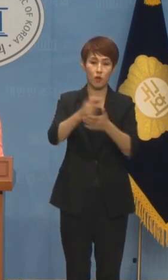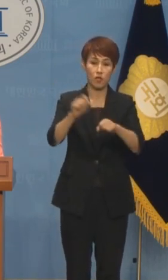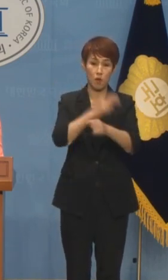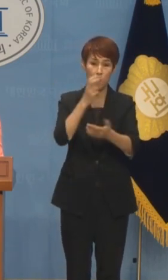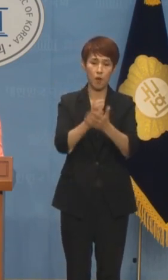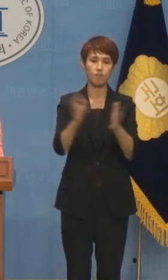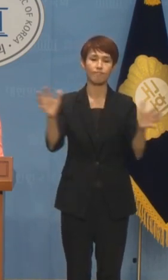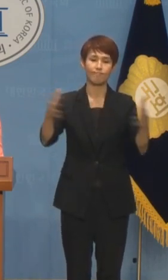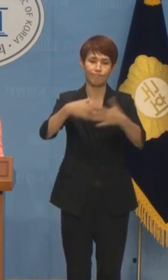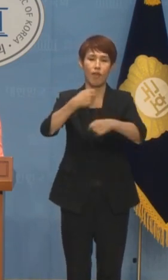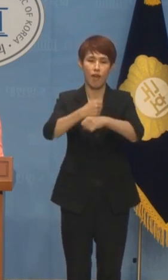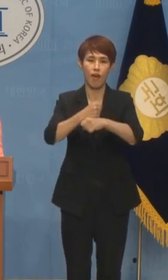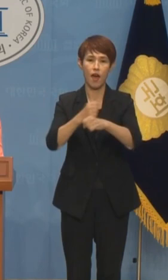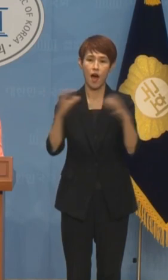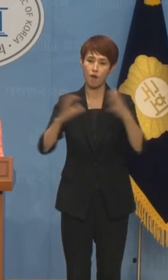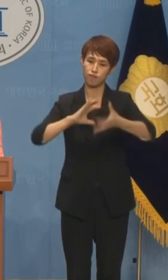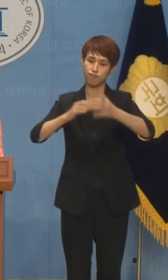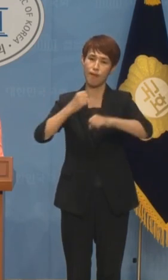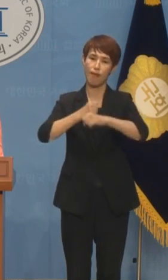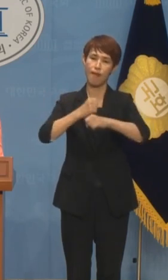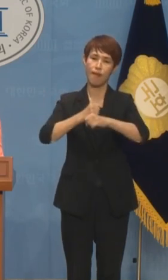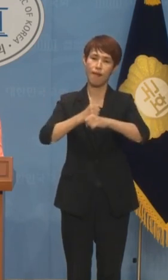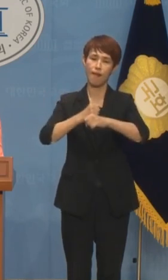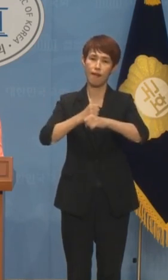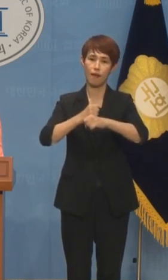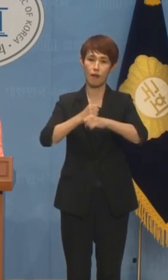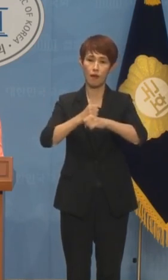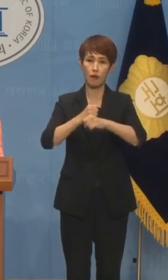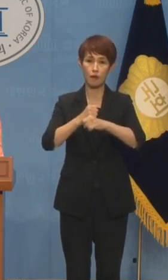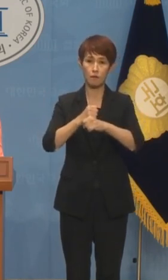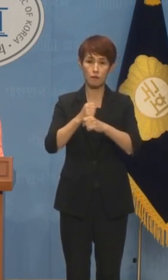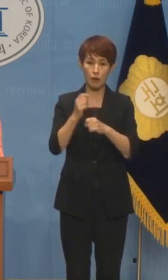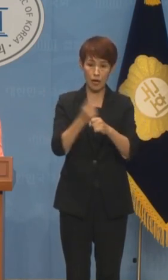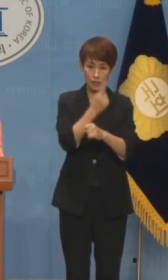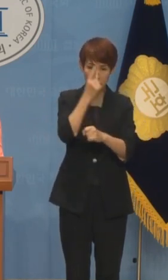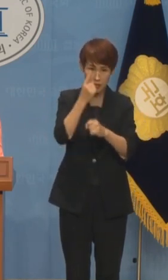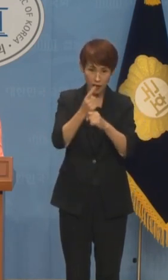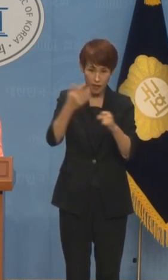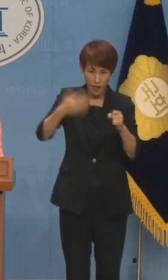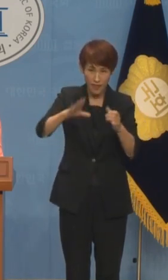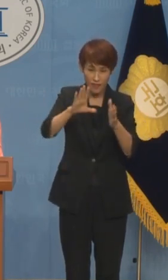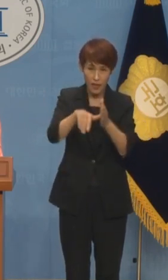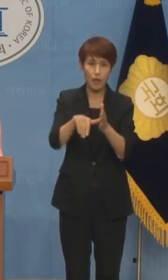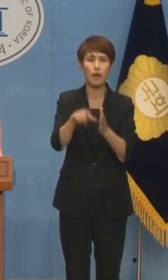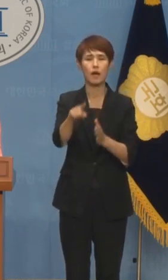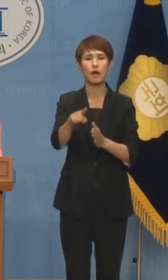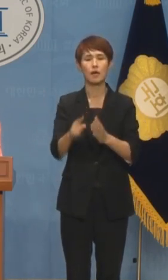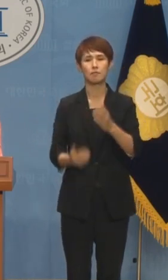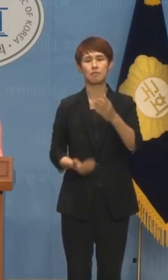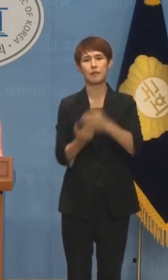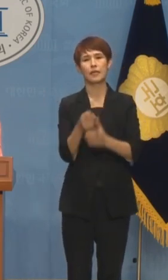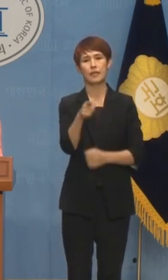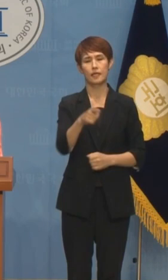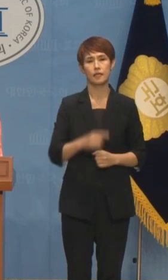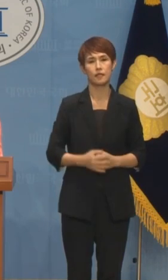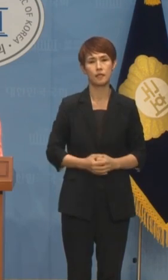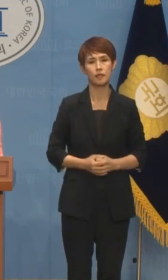처리하며 협치 분위기를 조성한 지 채 1시간도 되지 않아 벌어진